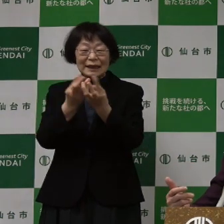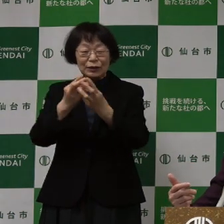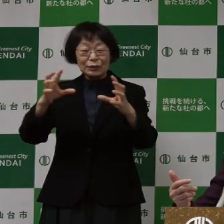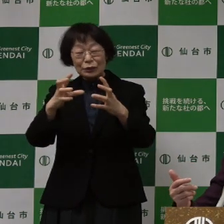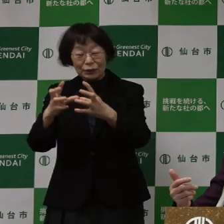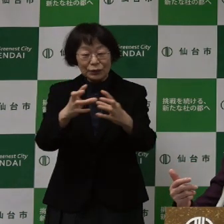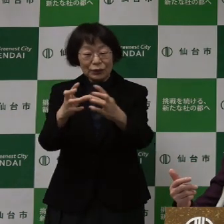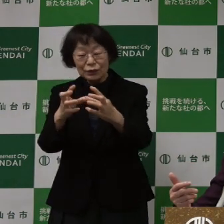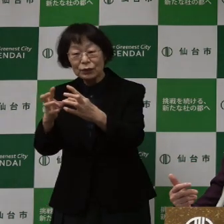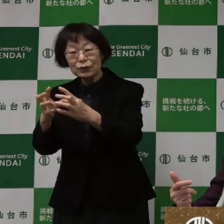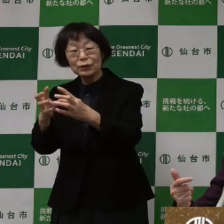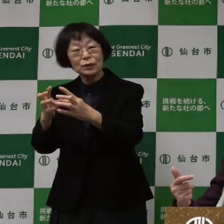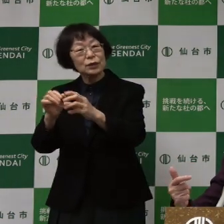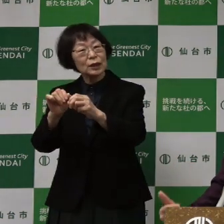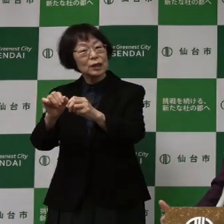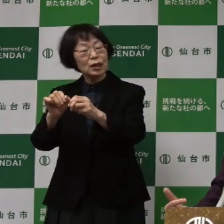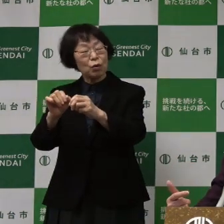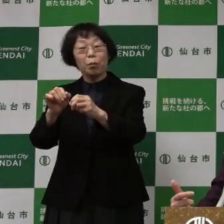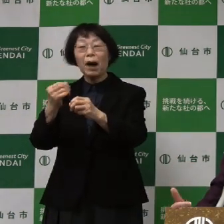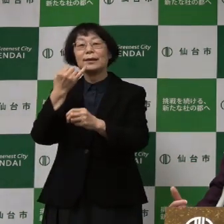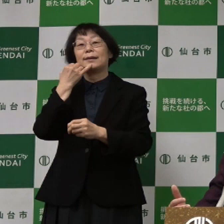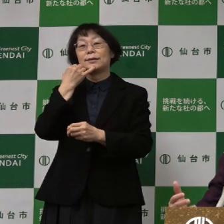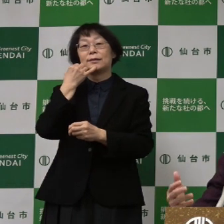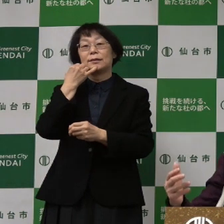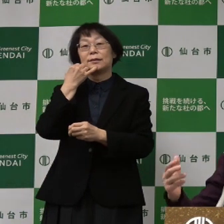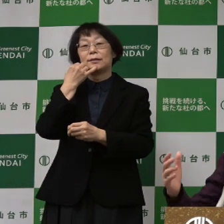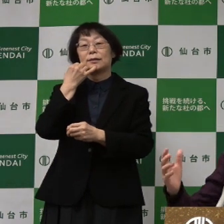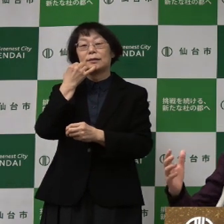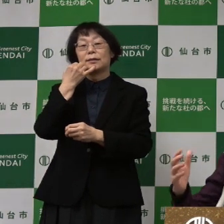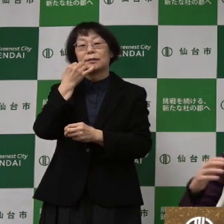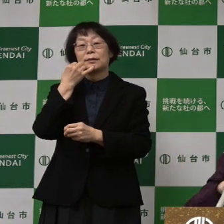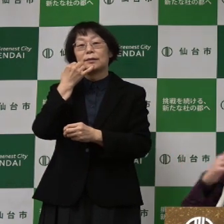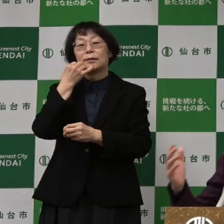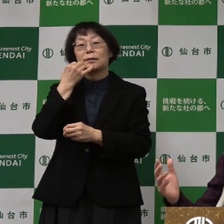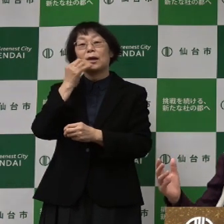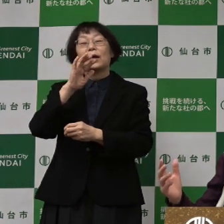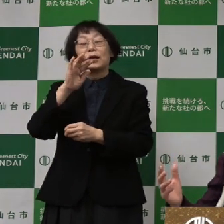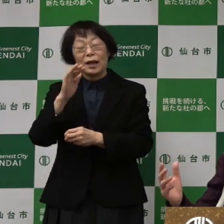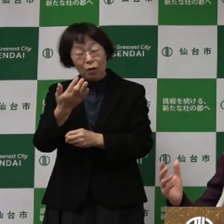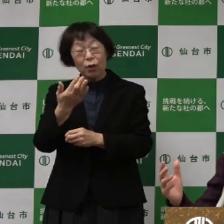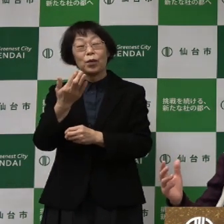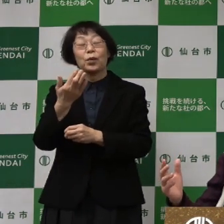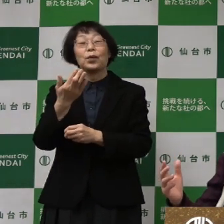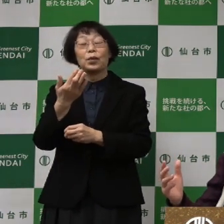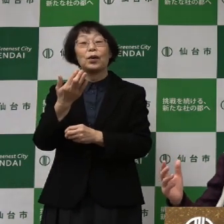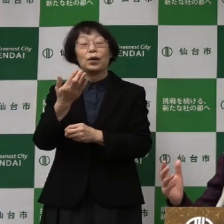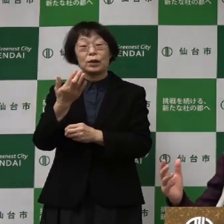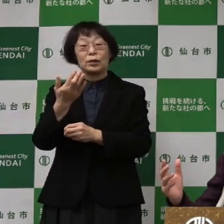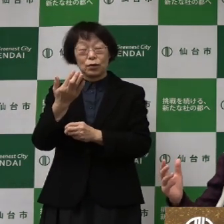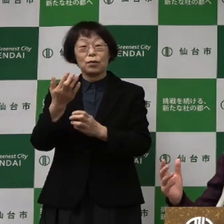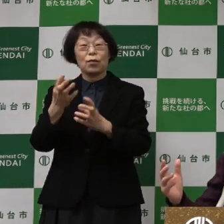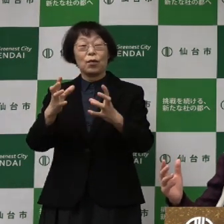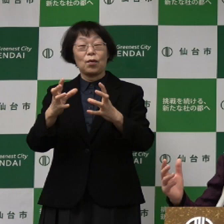をされてもいいんですけれども、その、ボリュームがですね、関わっ